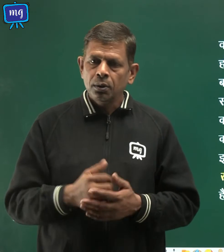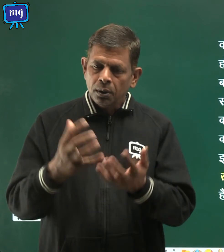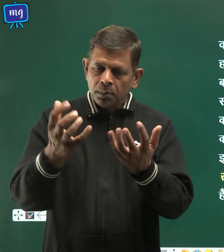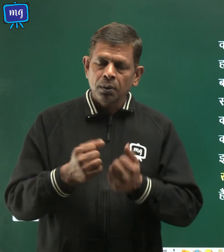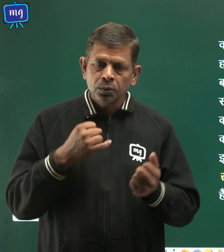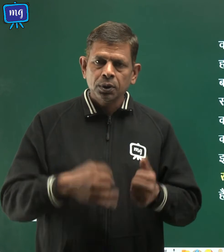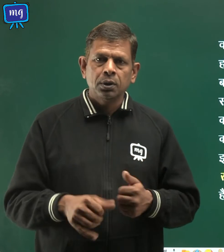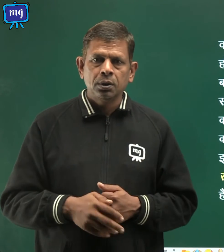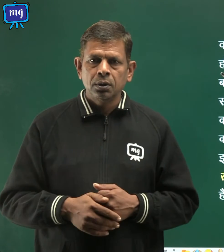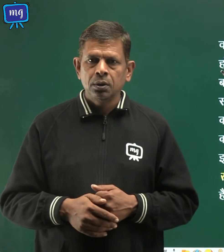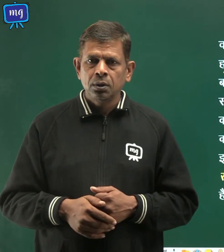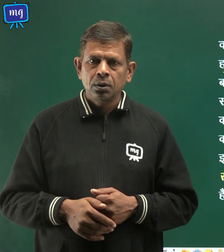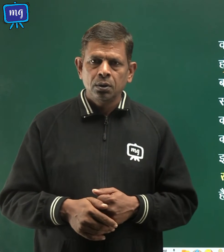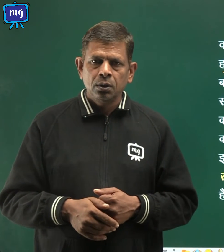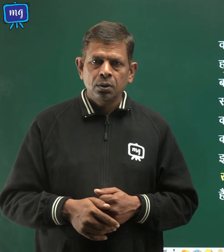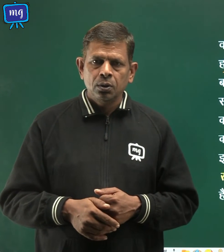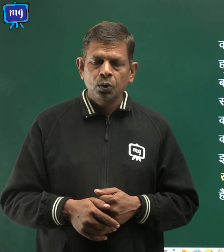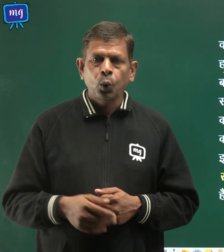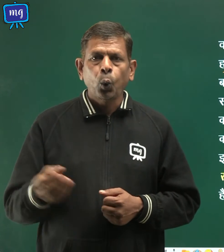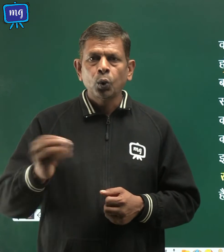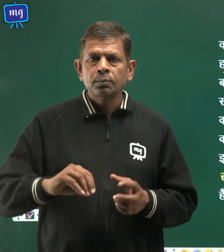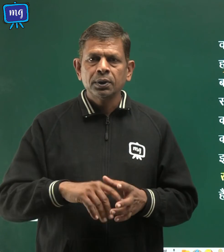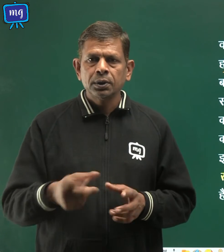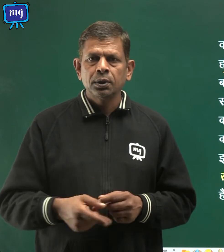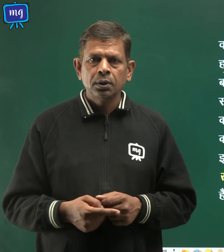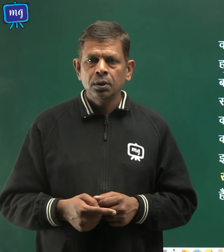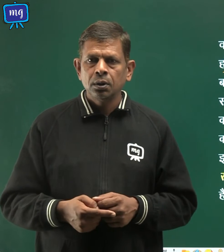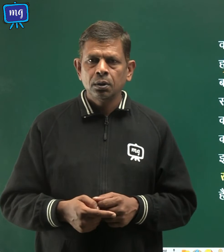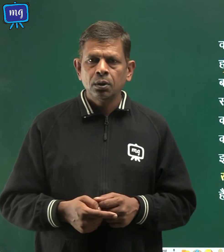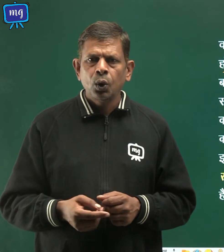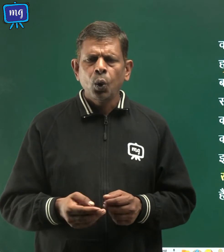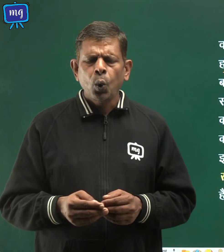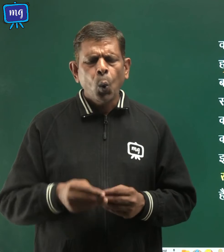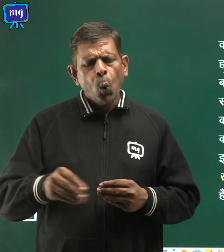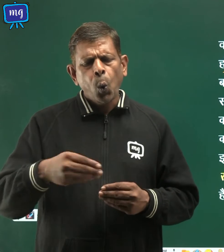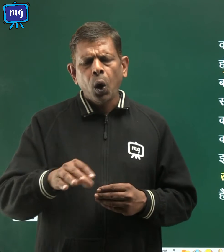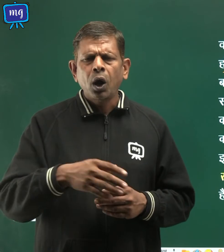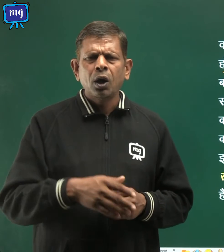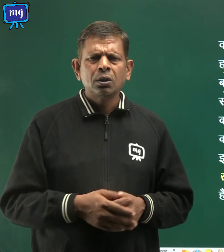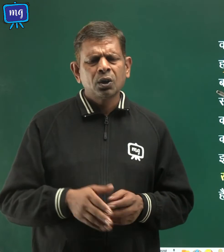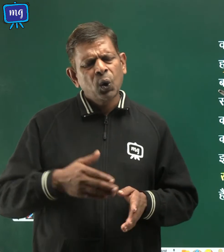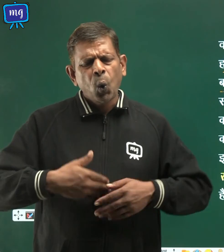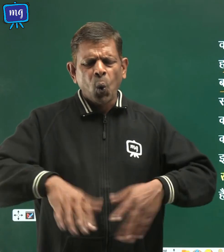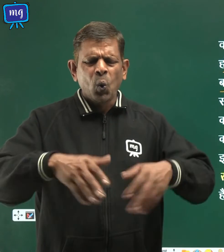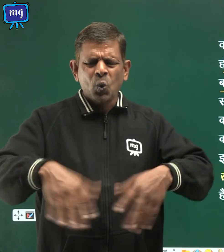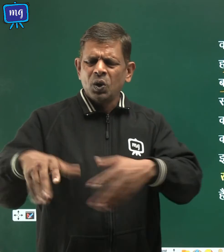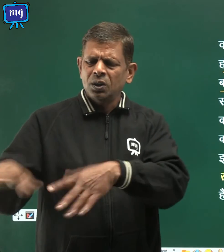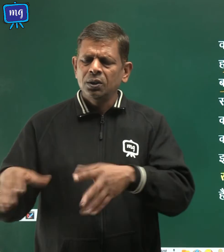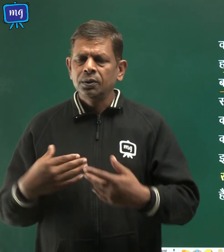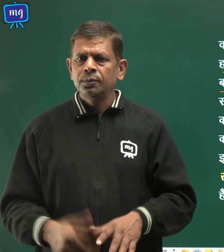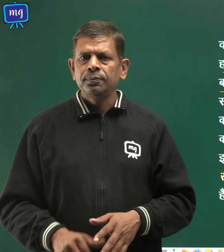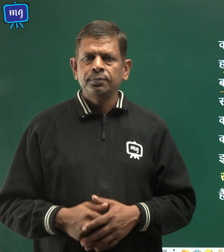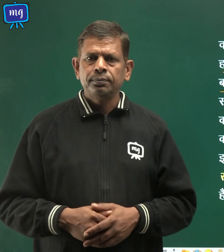प्राप्त होता है उसमें से अधिकांश ऐसे ही बह जाता है।